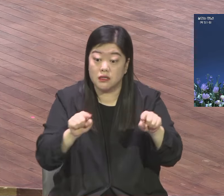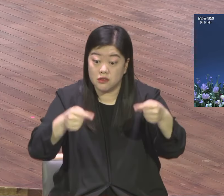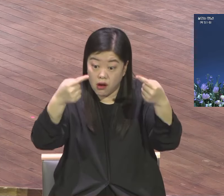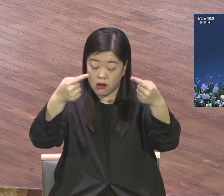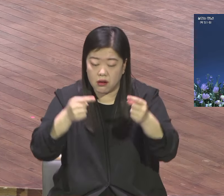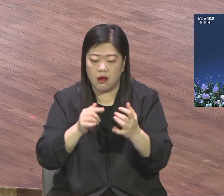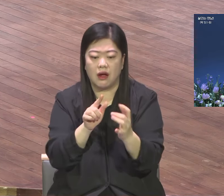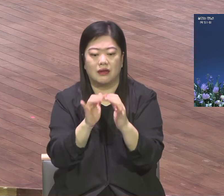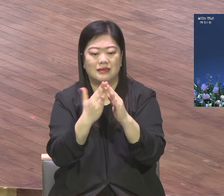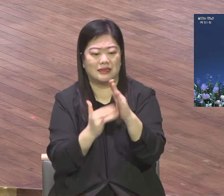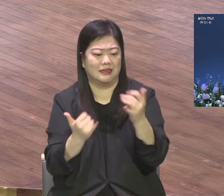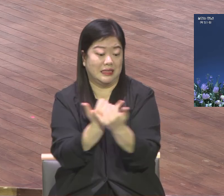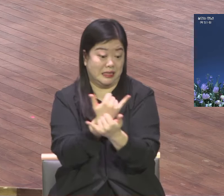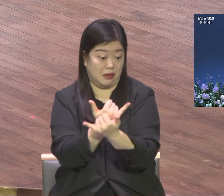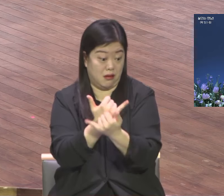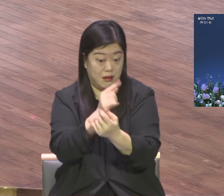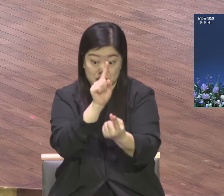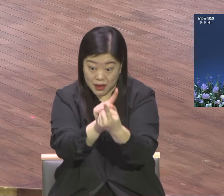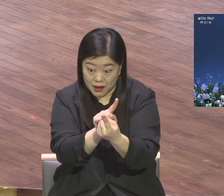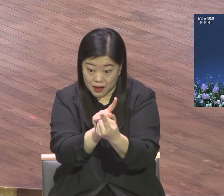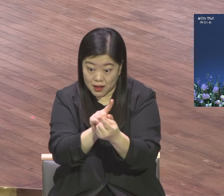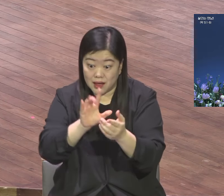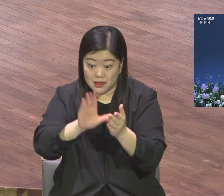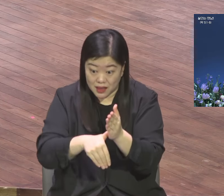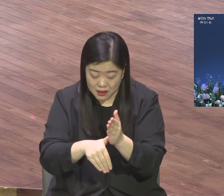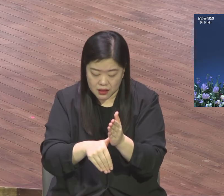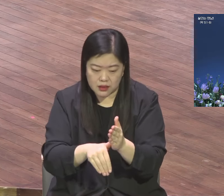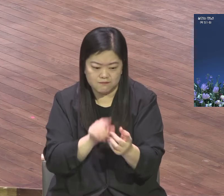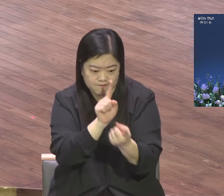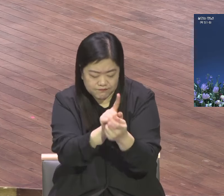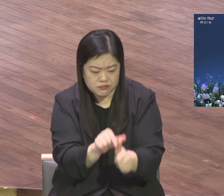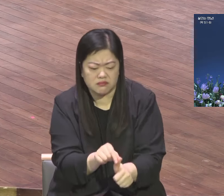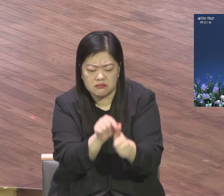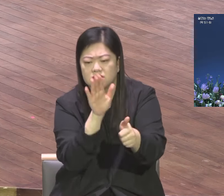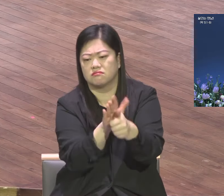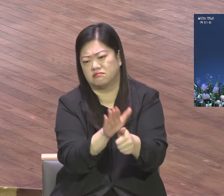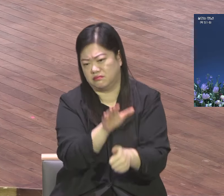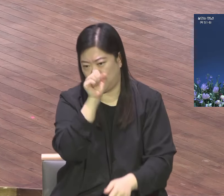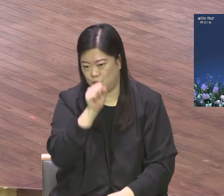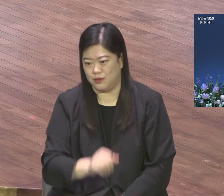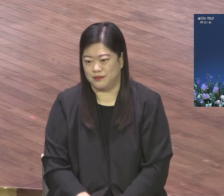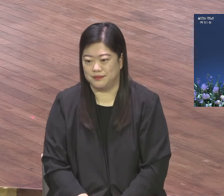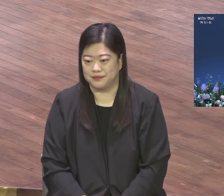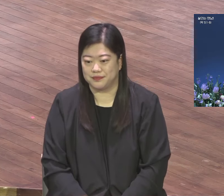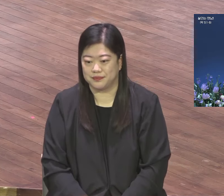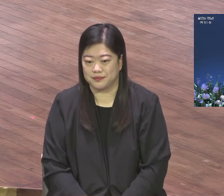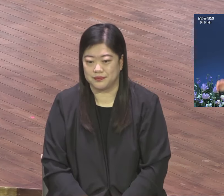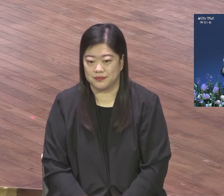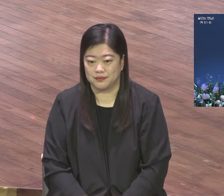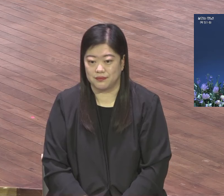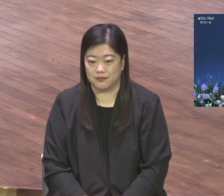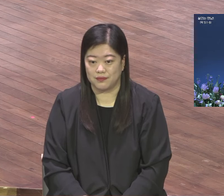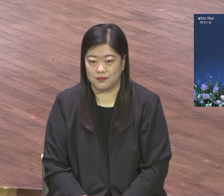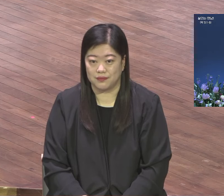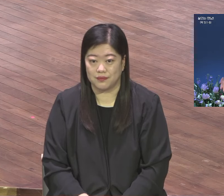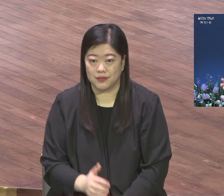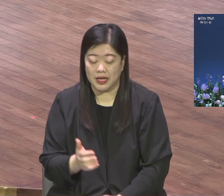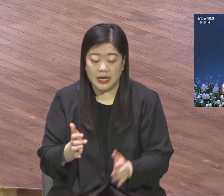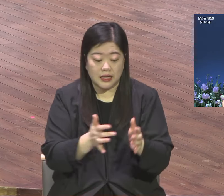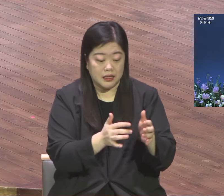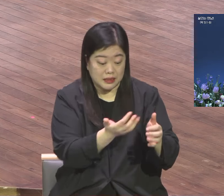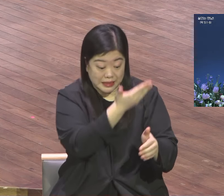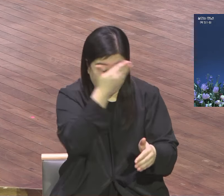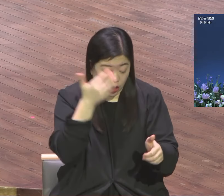있는 귀신 들린 청년. 예수님을 만난 이후에 이 사람이